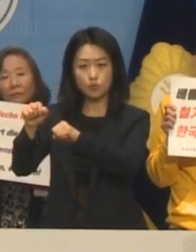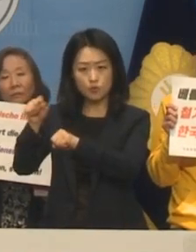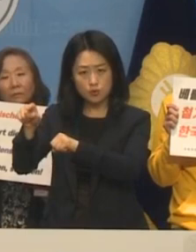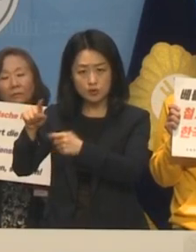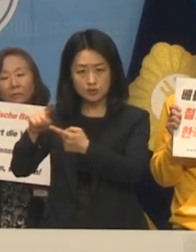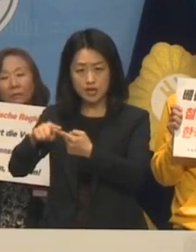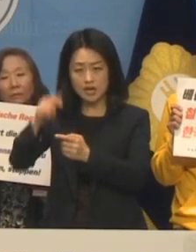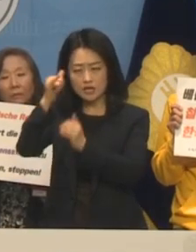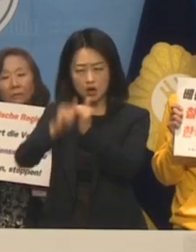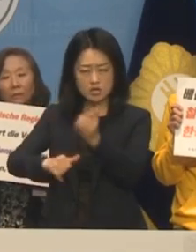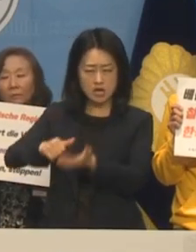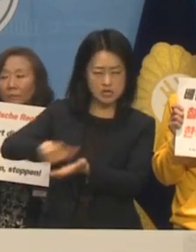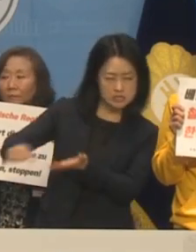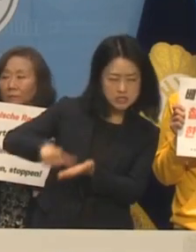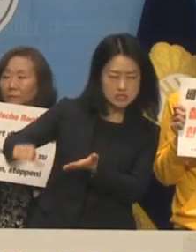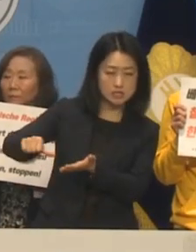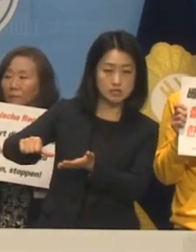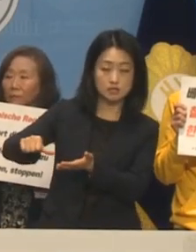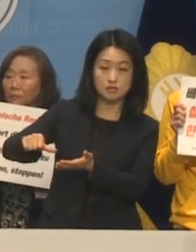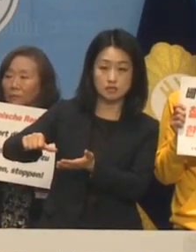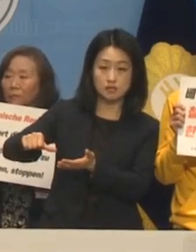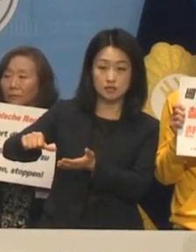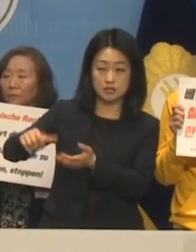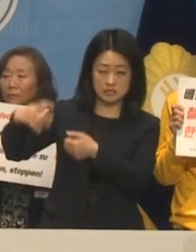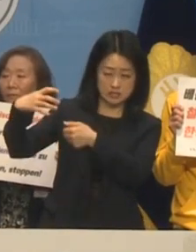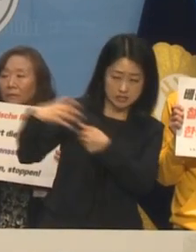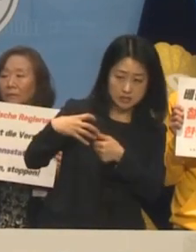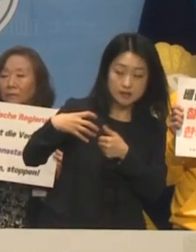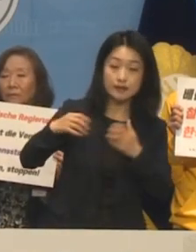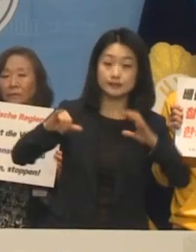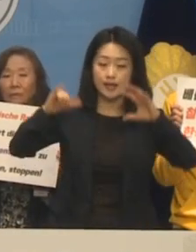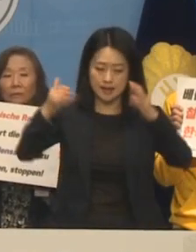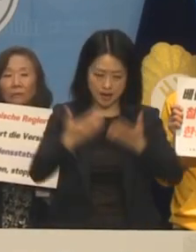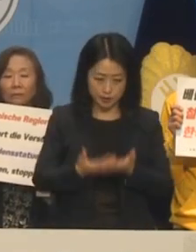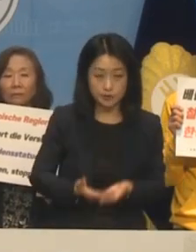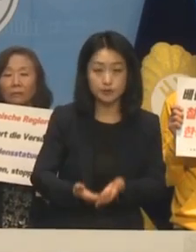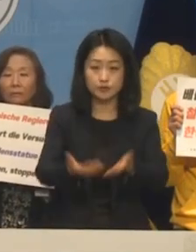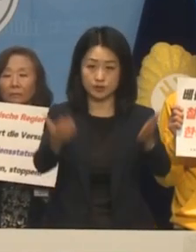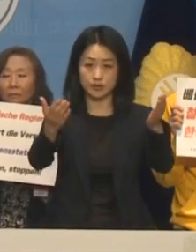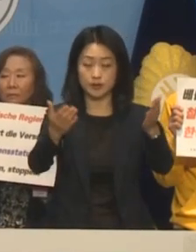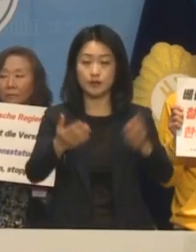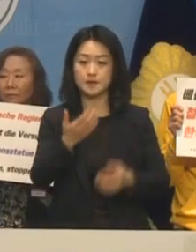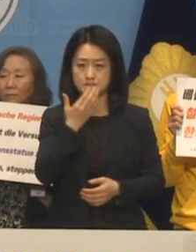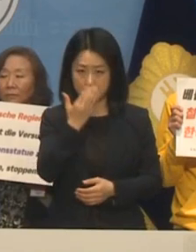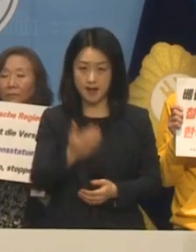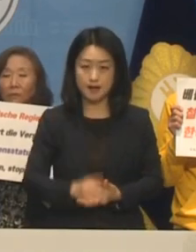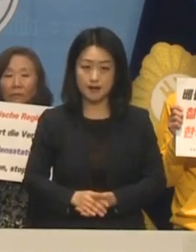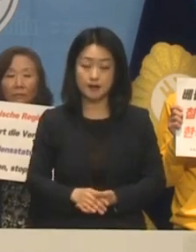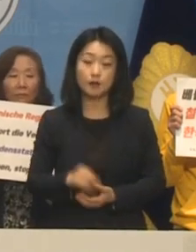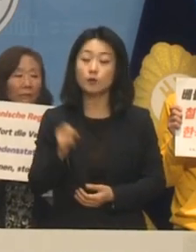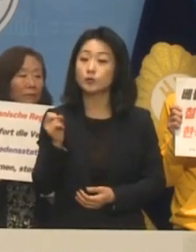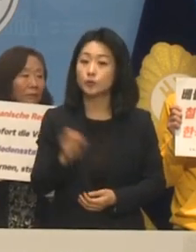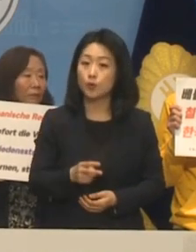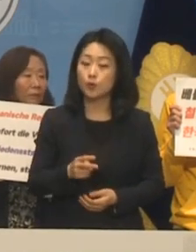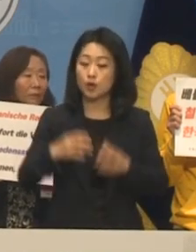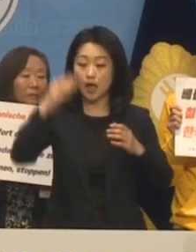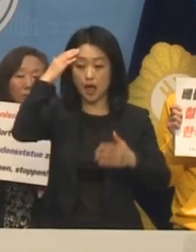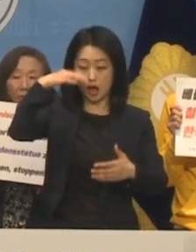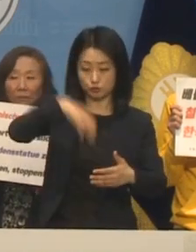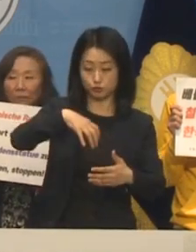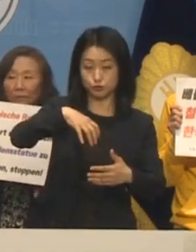역사 지우기에 혈안이 되어 있는 그 행태를 세계 만방에 알려나갈 것입니다. 그리고